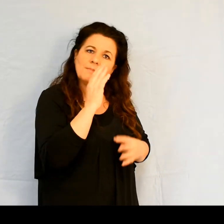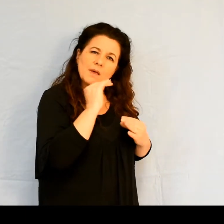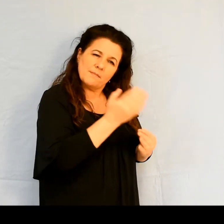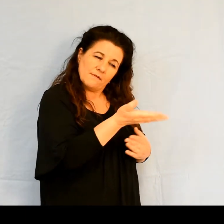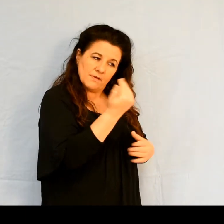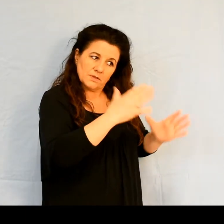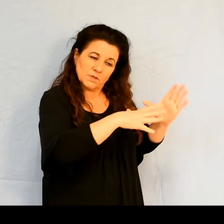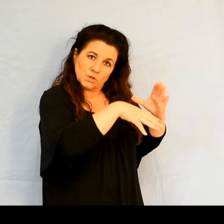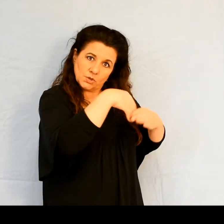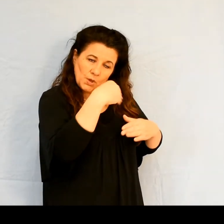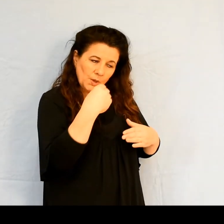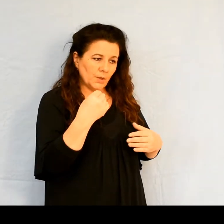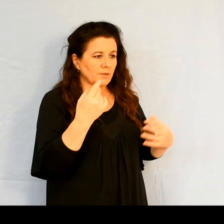et il dit,